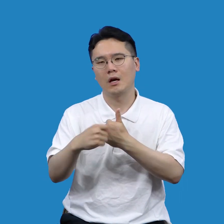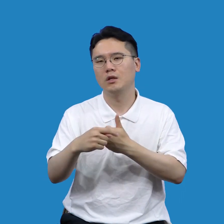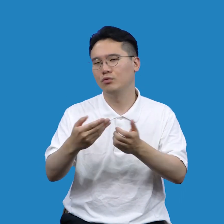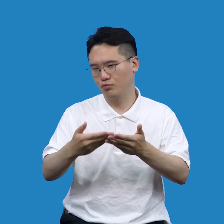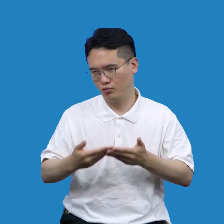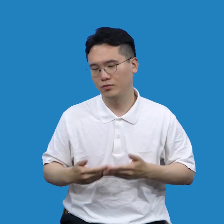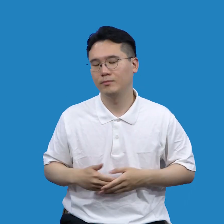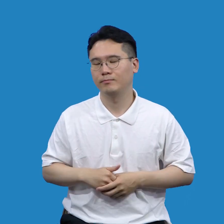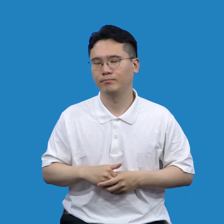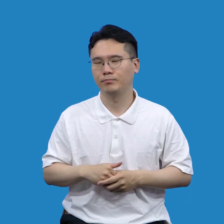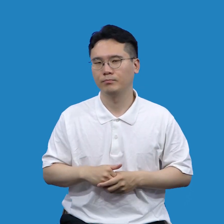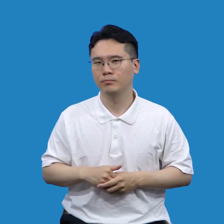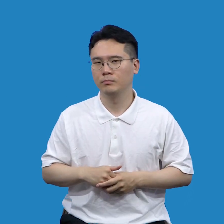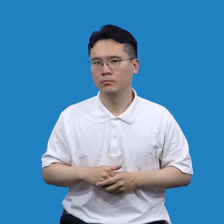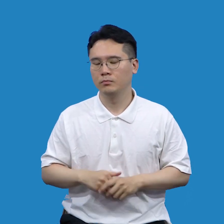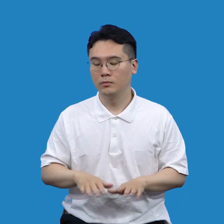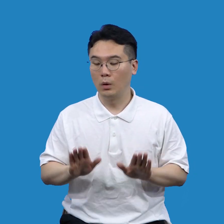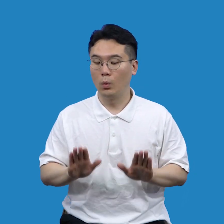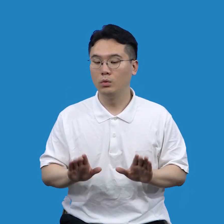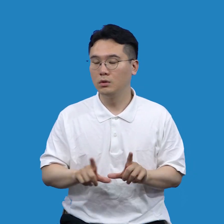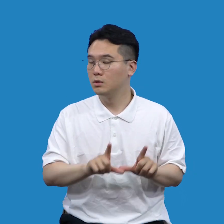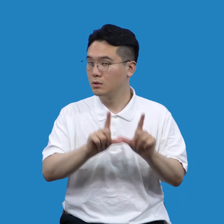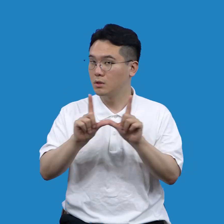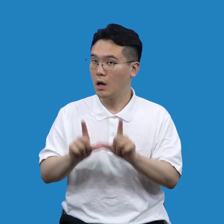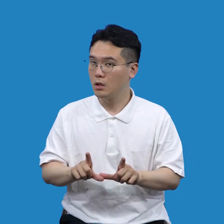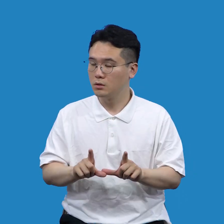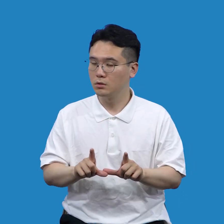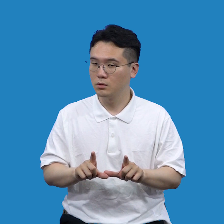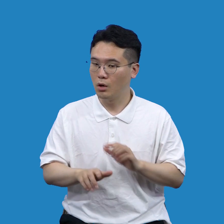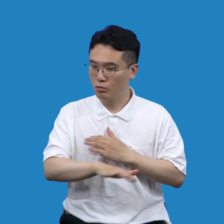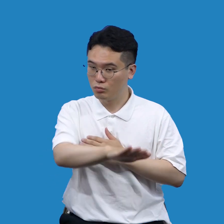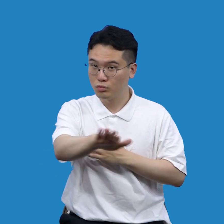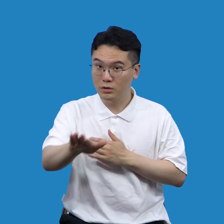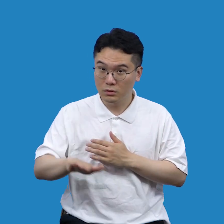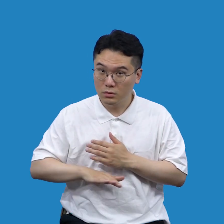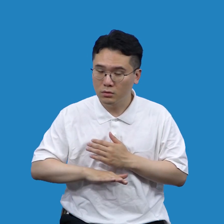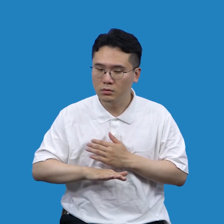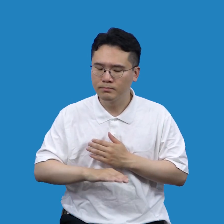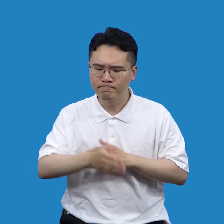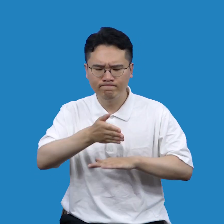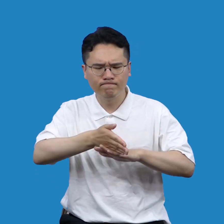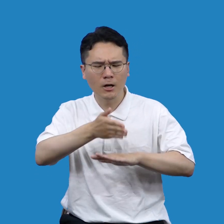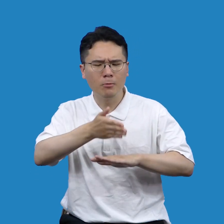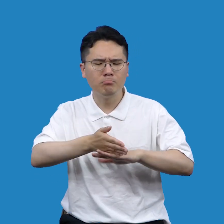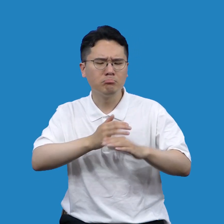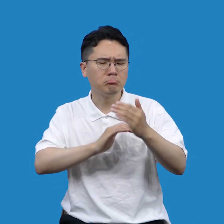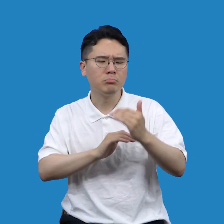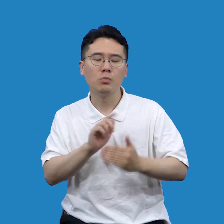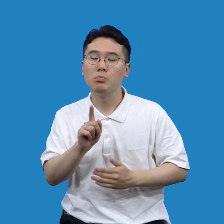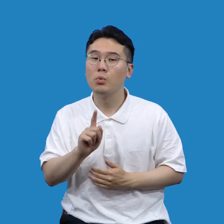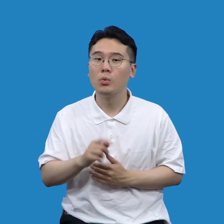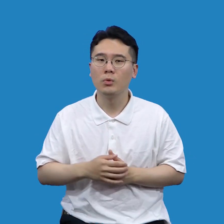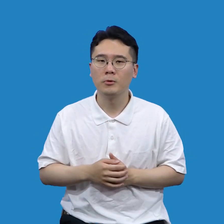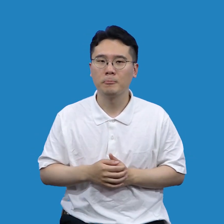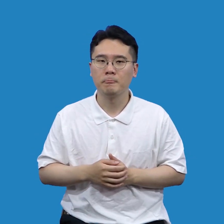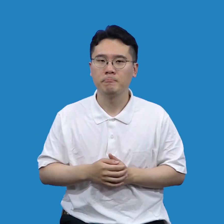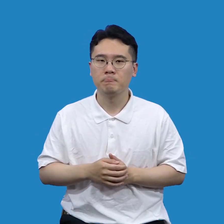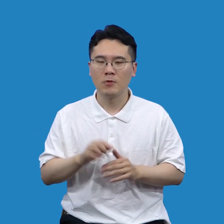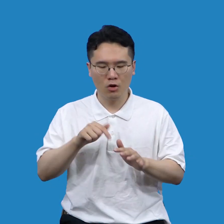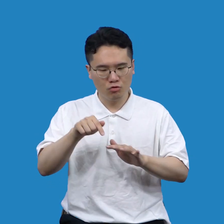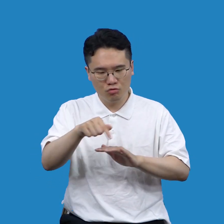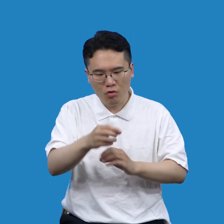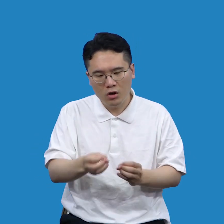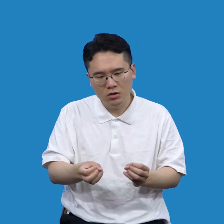그렇다면 오늘을 살고 있는 우리들은 무엇을 감사해야 한단 말입니까? 유월절을 생각하면서